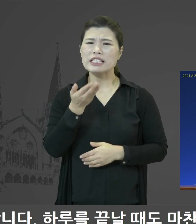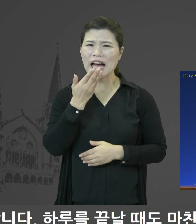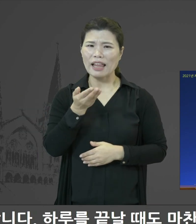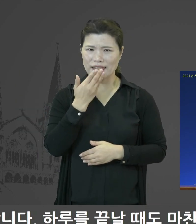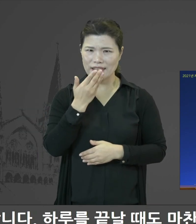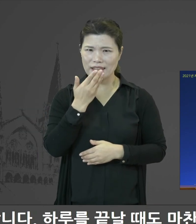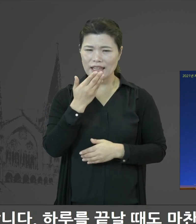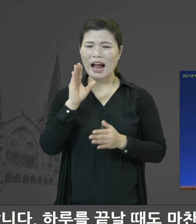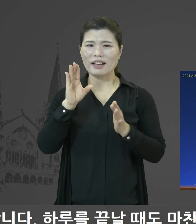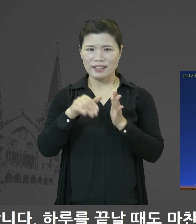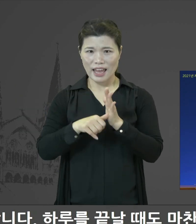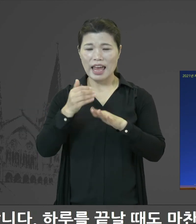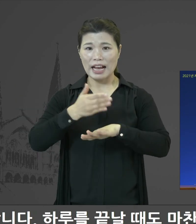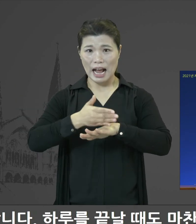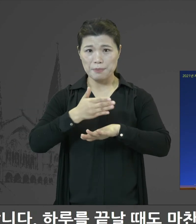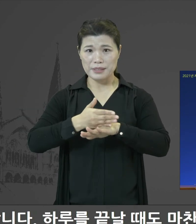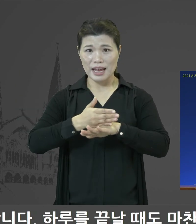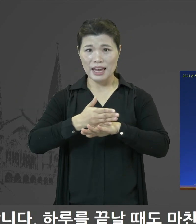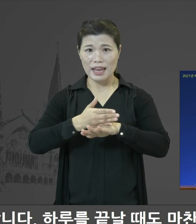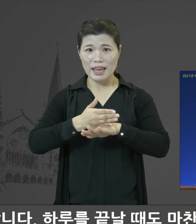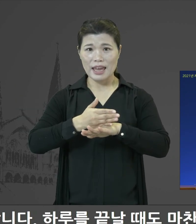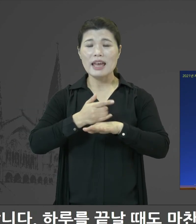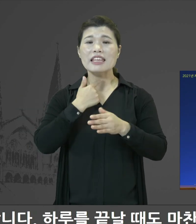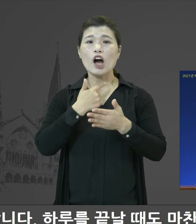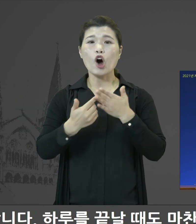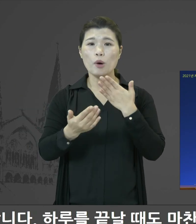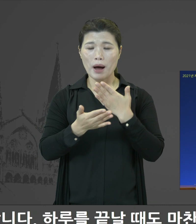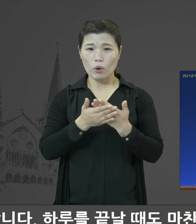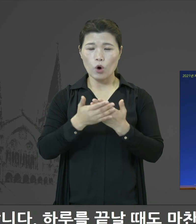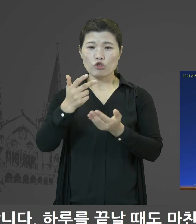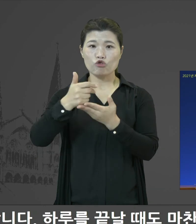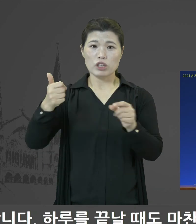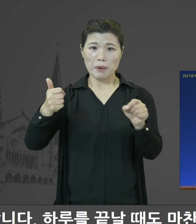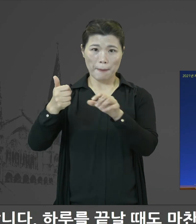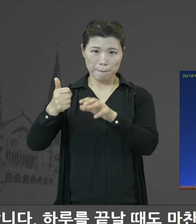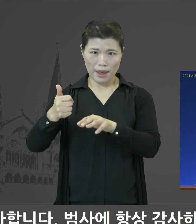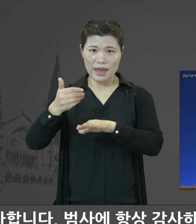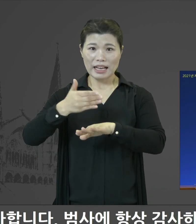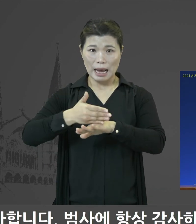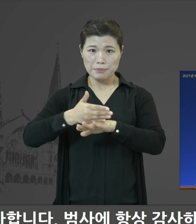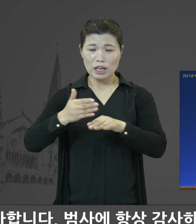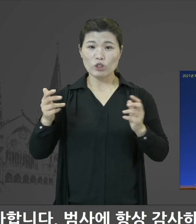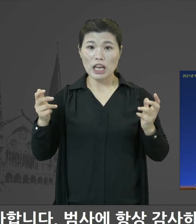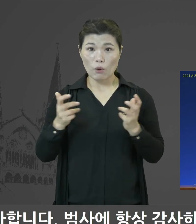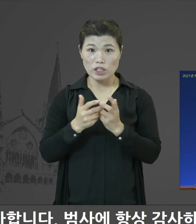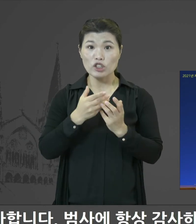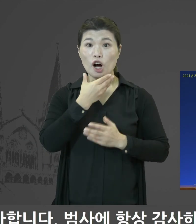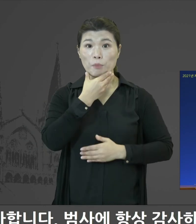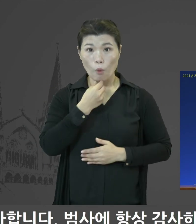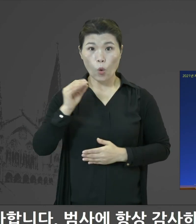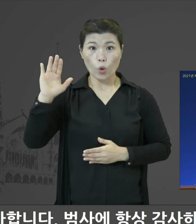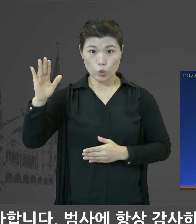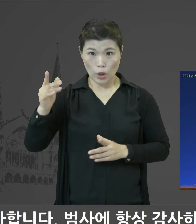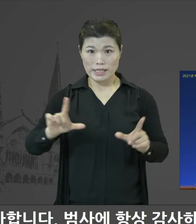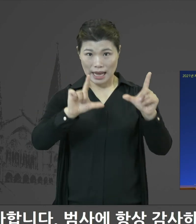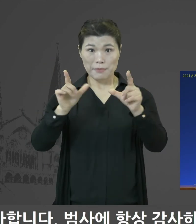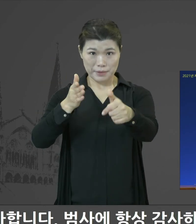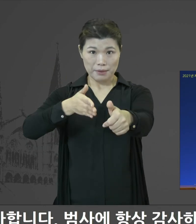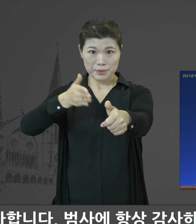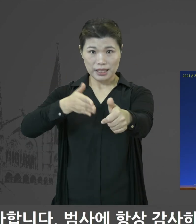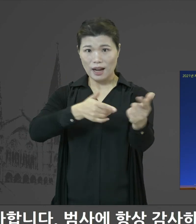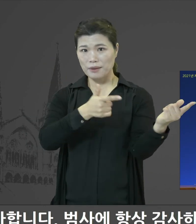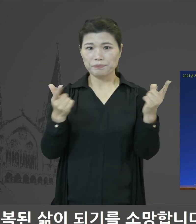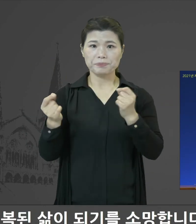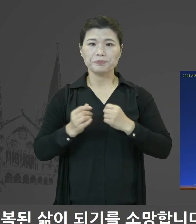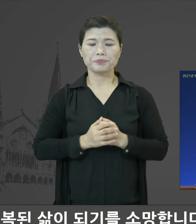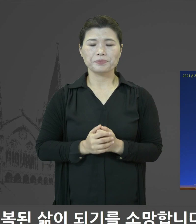감사의 조건을 경험하고 주님 앞에 감사로 채워지는 복된 삶이 되기를 주의 이름으로 축원합니다.